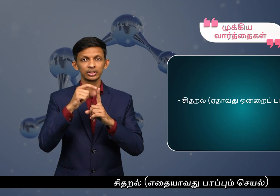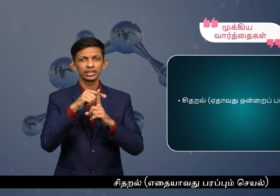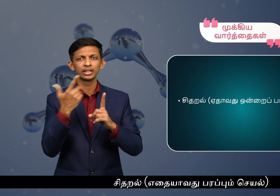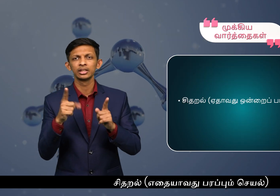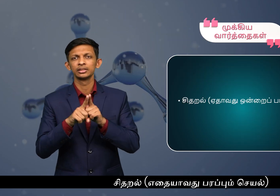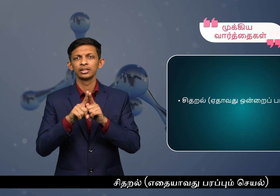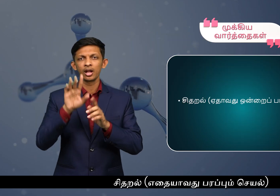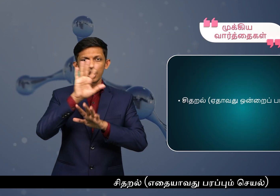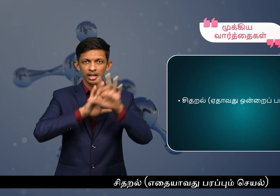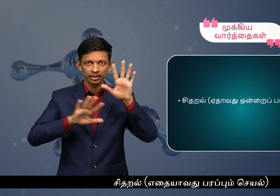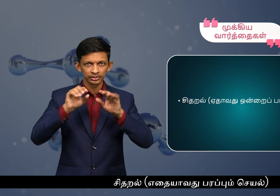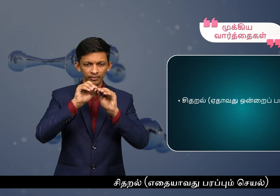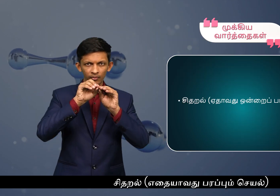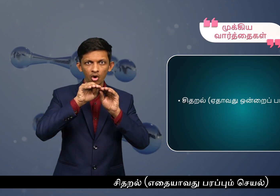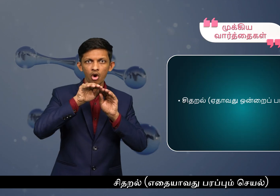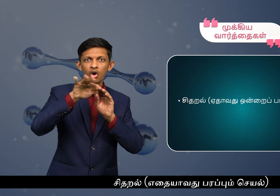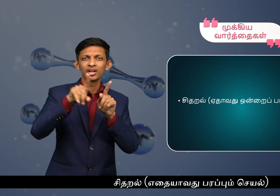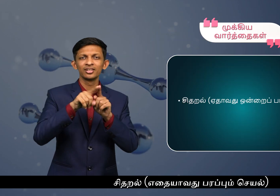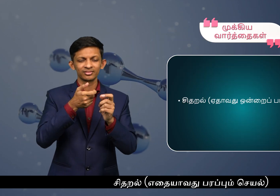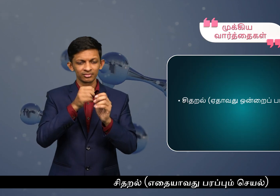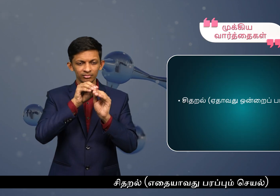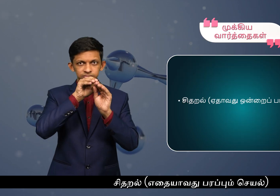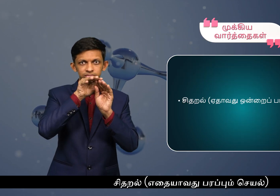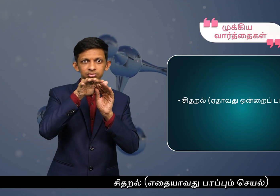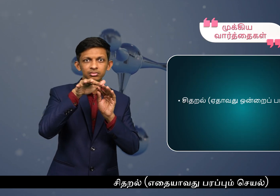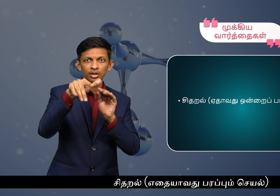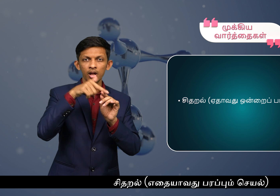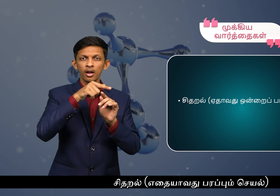சிதறல், அதாவது எதையாவது பரப்பும் செயல்.